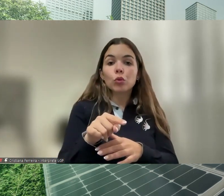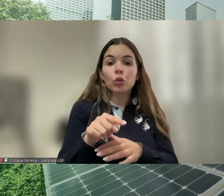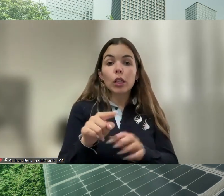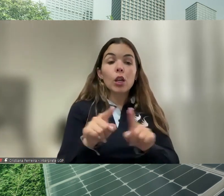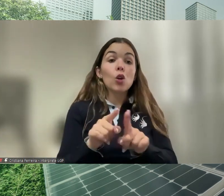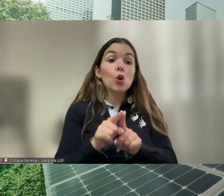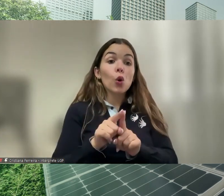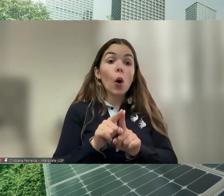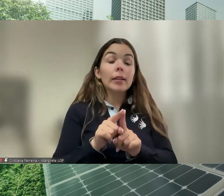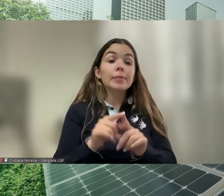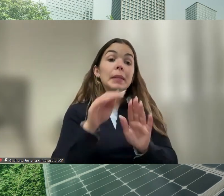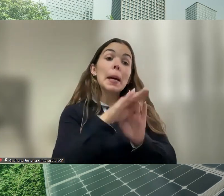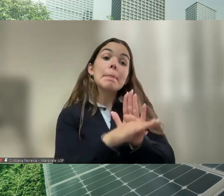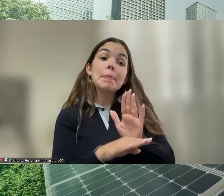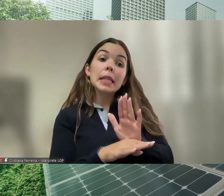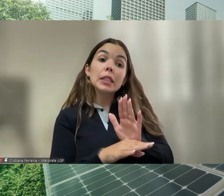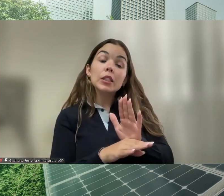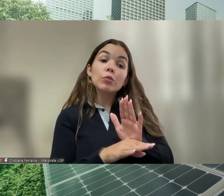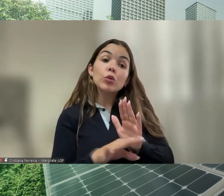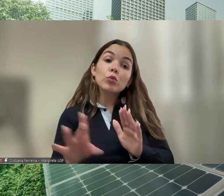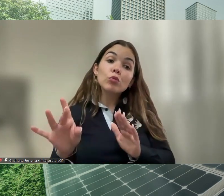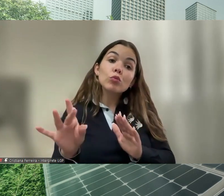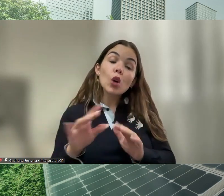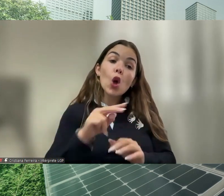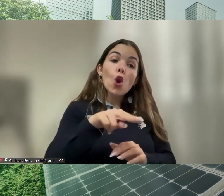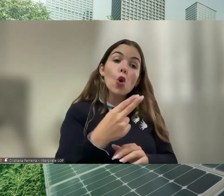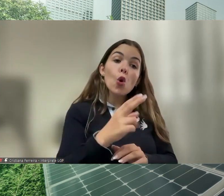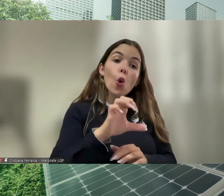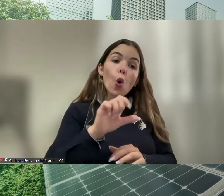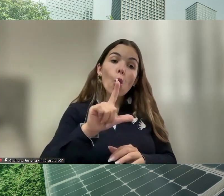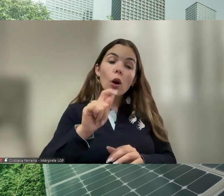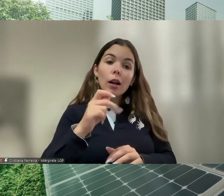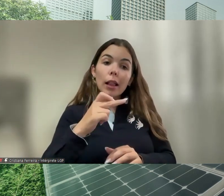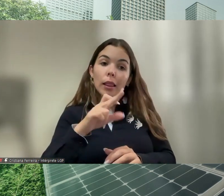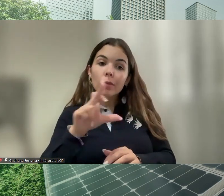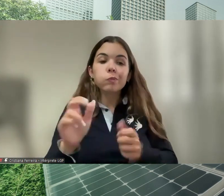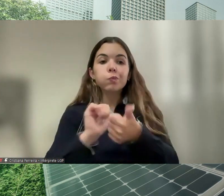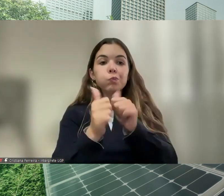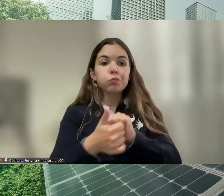um princípio nuclear em termos de adaptação a nível local.